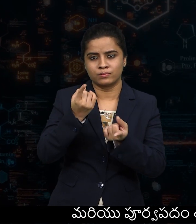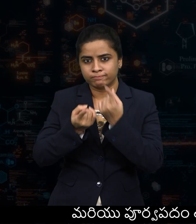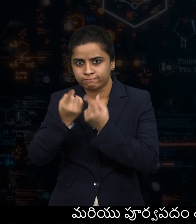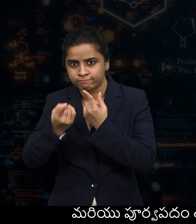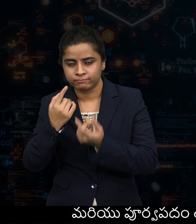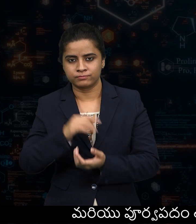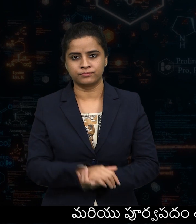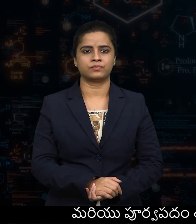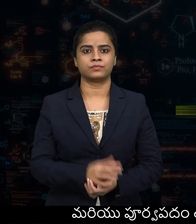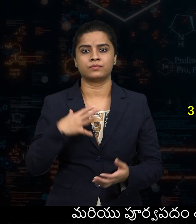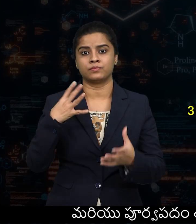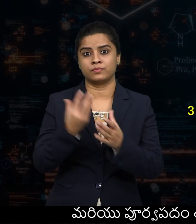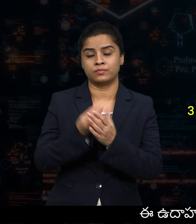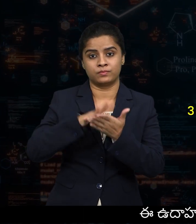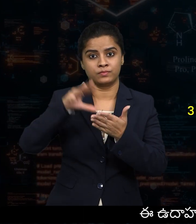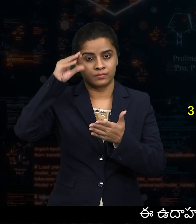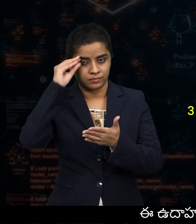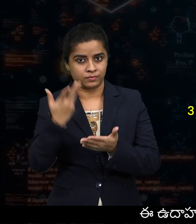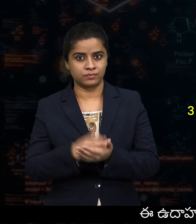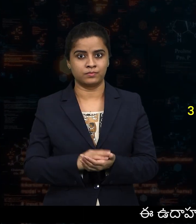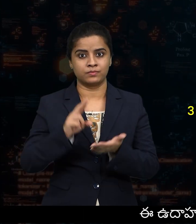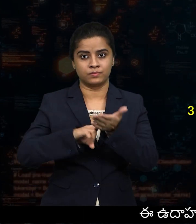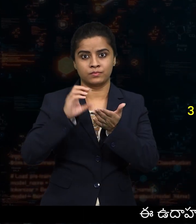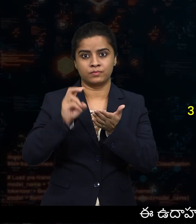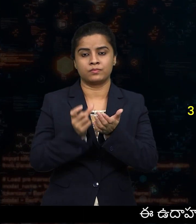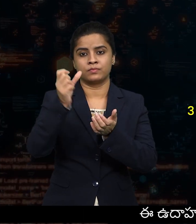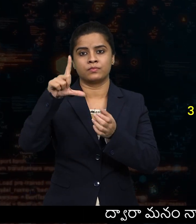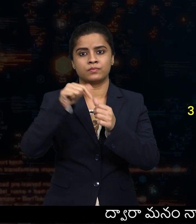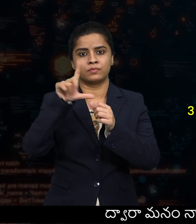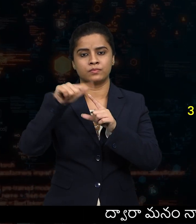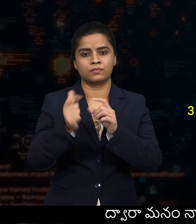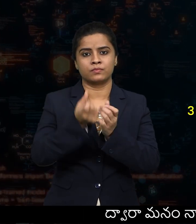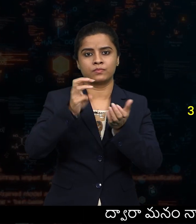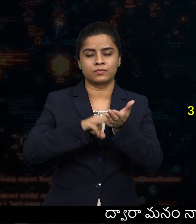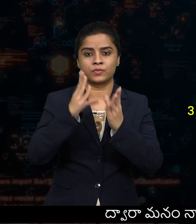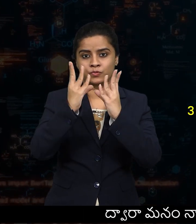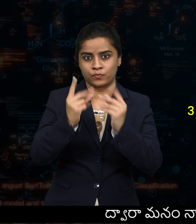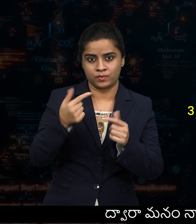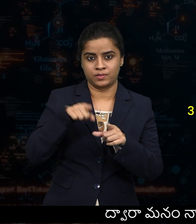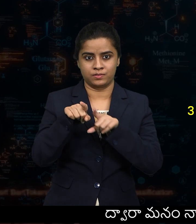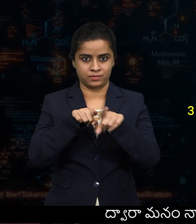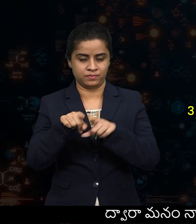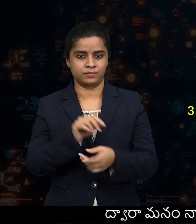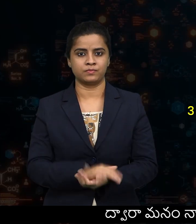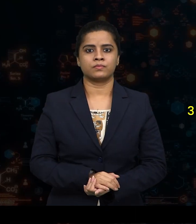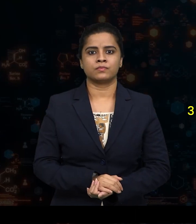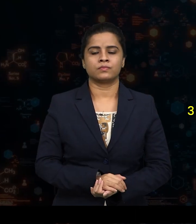సంఖ్యను ఉపయోగించండి. ఈ ఉదాహరణను పరిష్కరించడం ద్వారా మనం నామకరణాన్ని నేర్చుకుంటాము. దశ